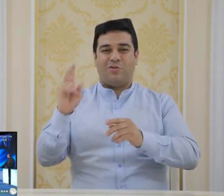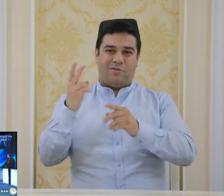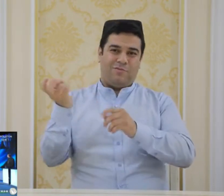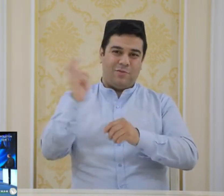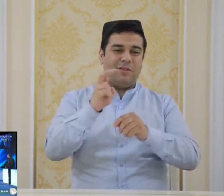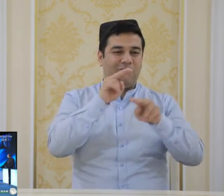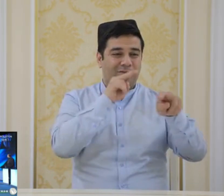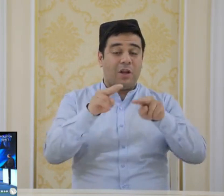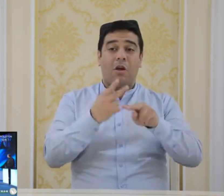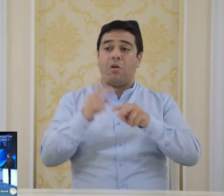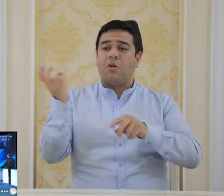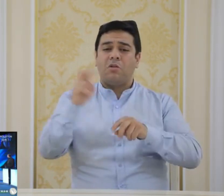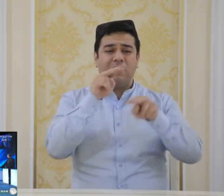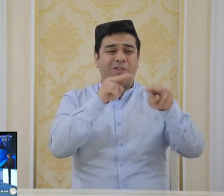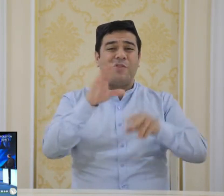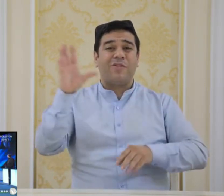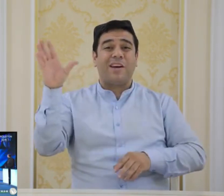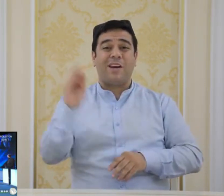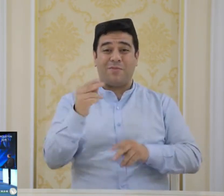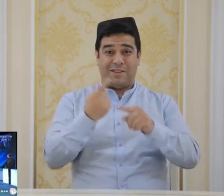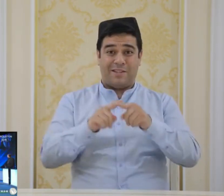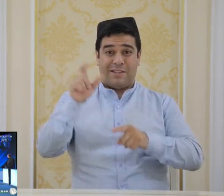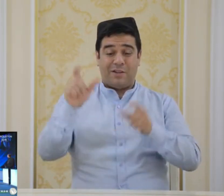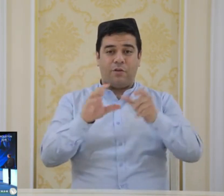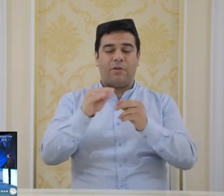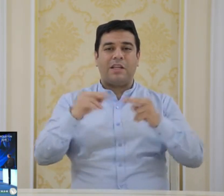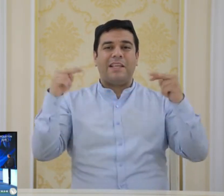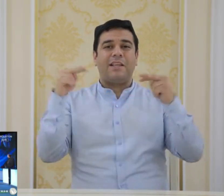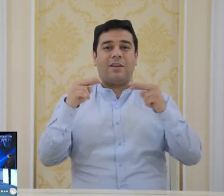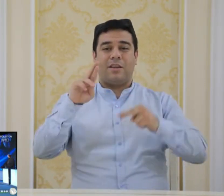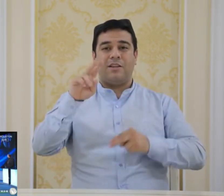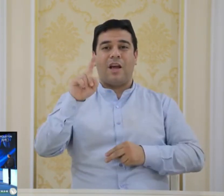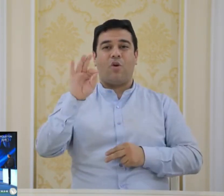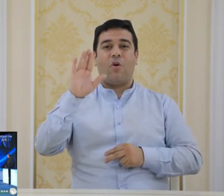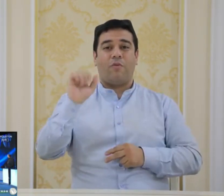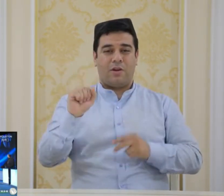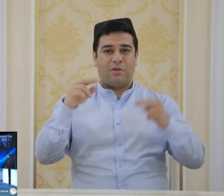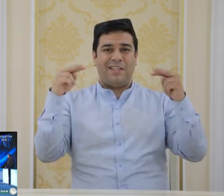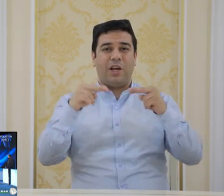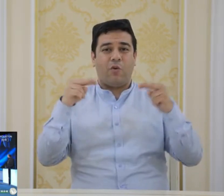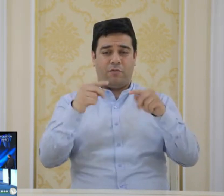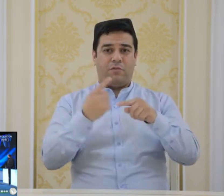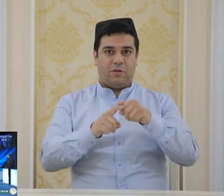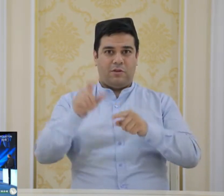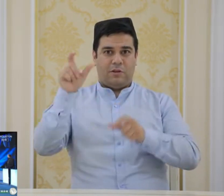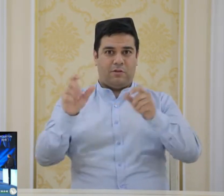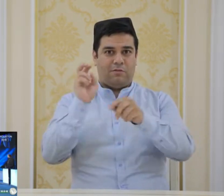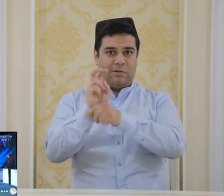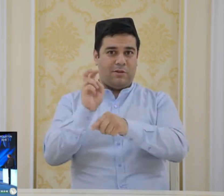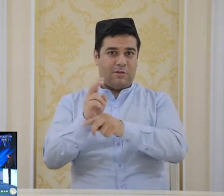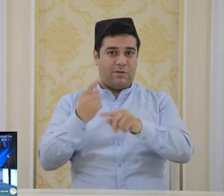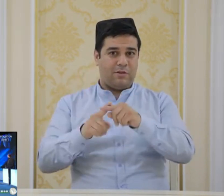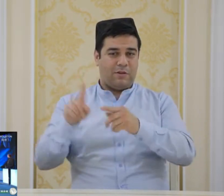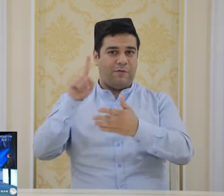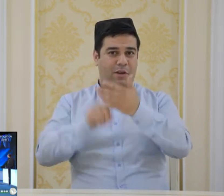bergan qaraydiganlari hammasi Yahova shohidlari ekan.